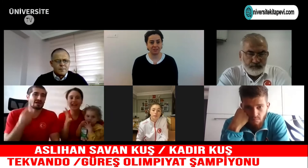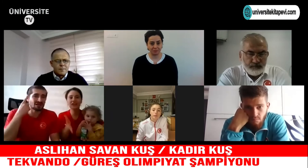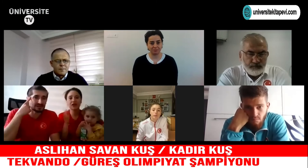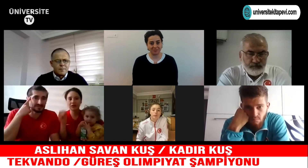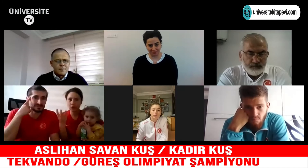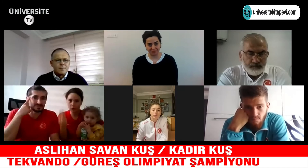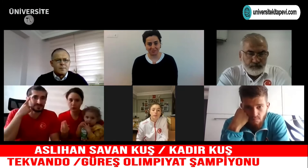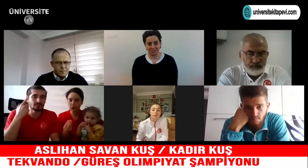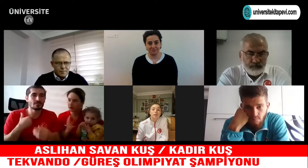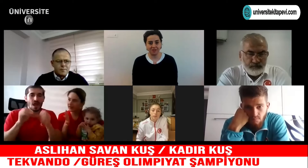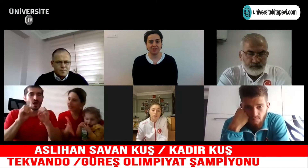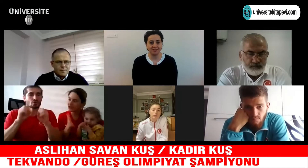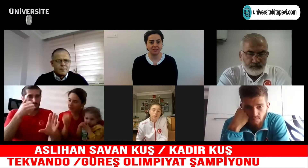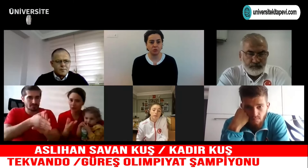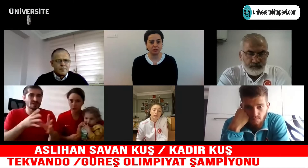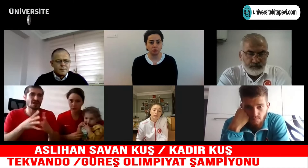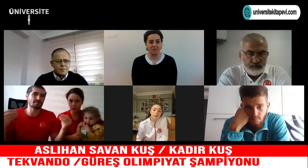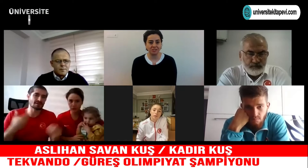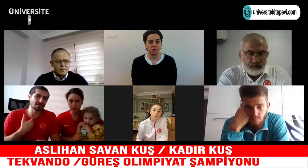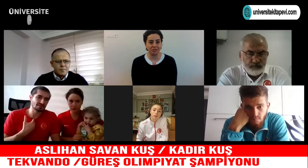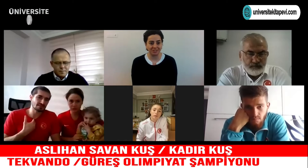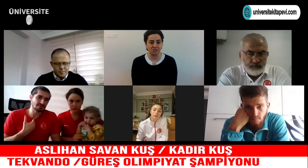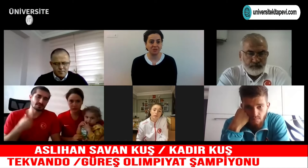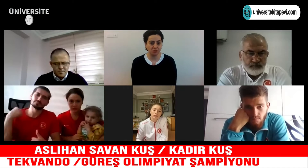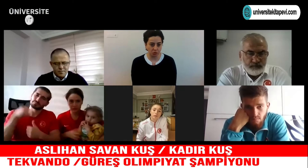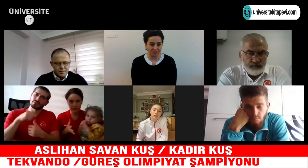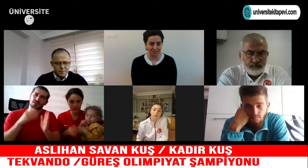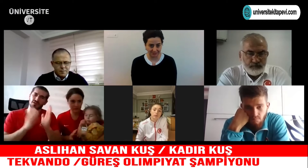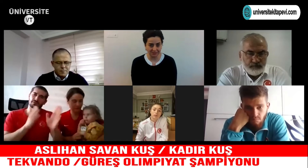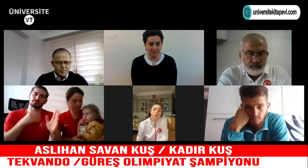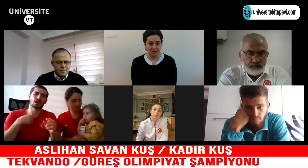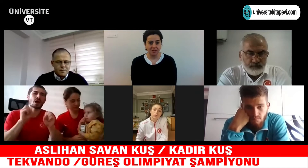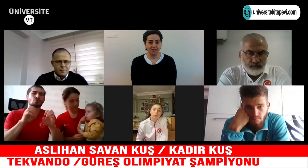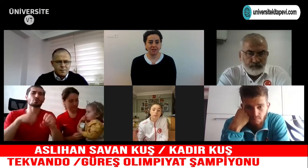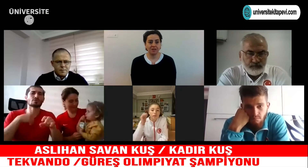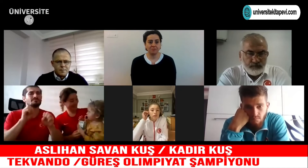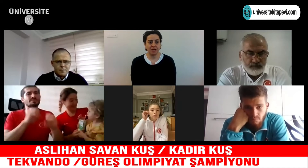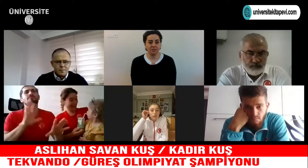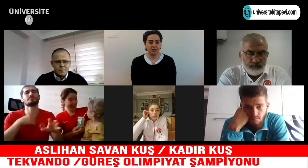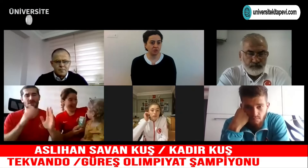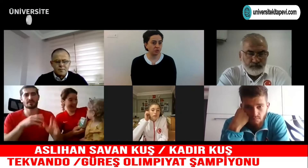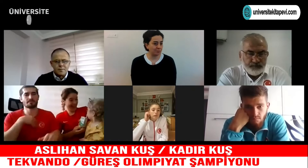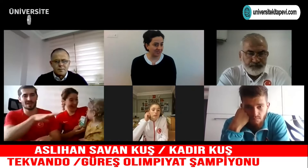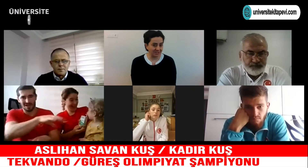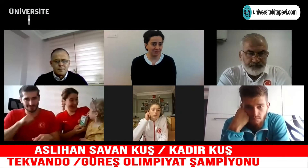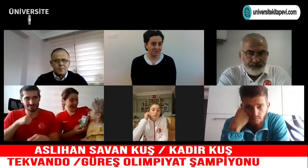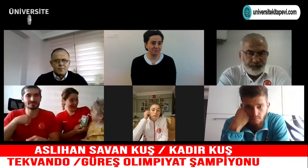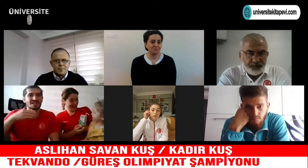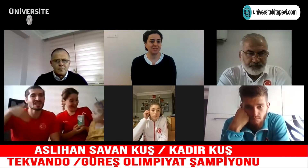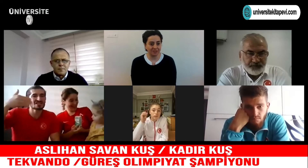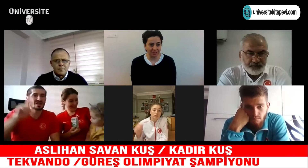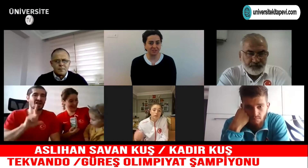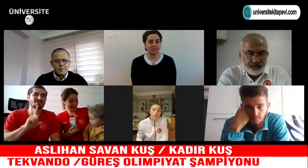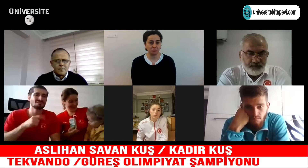ikinci dil gibi bizim için ve dil olarak okuma yazma olarak erişimlerimiz çok sıkıntı. Ben pes